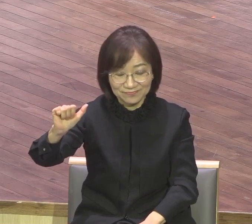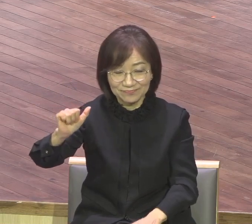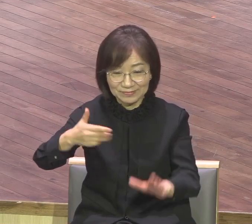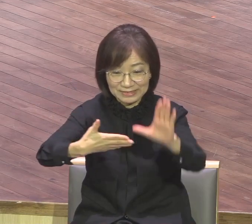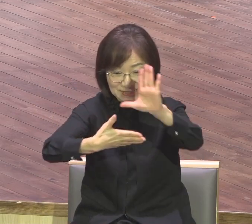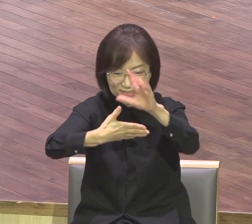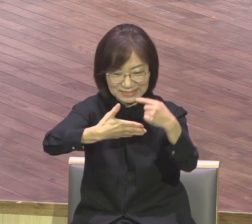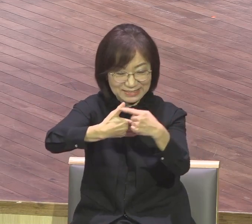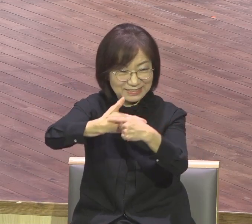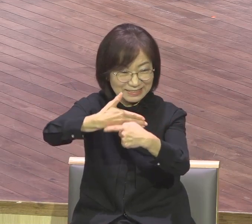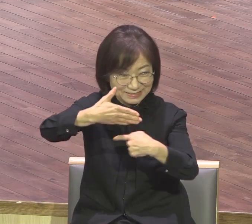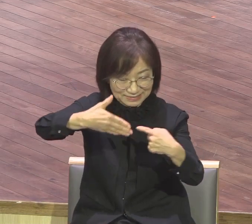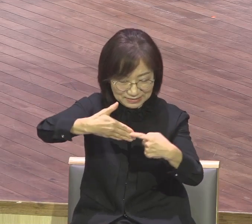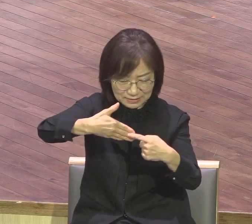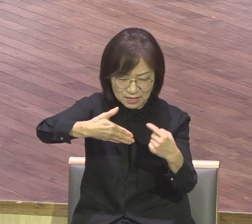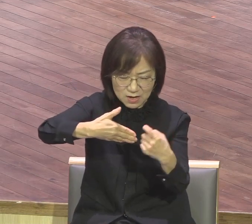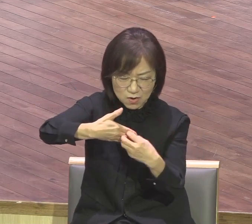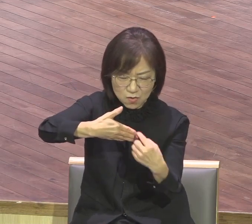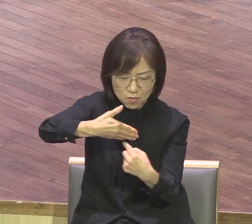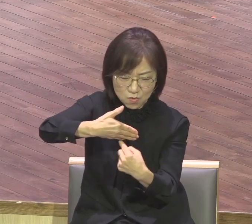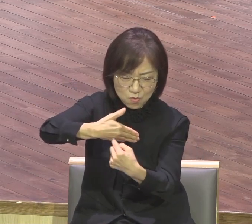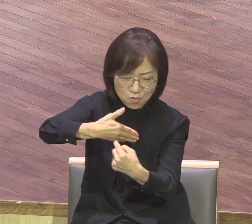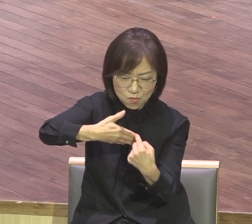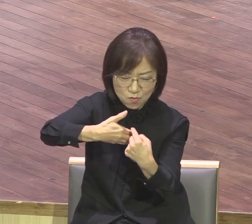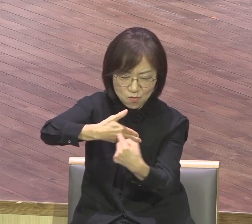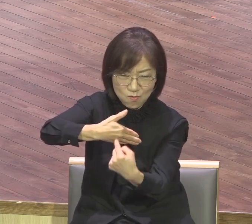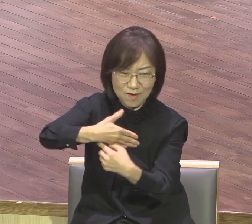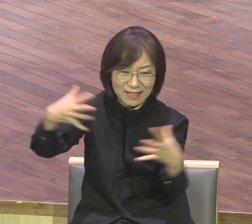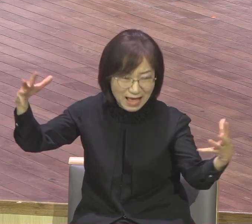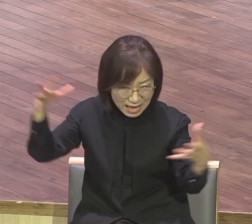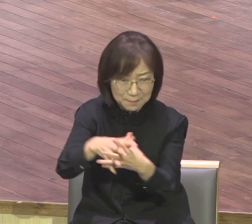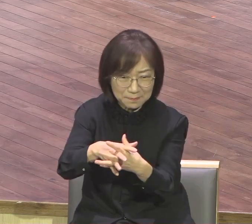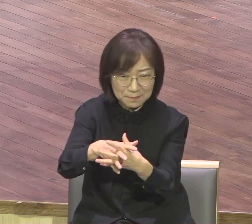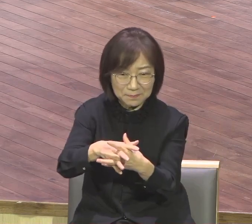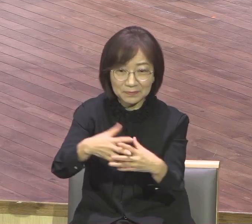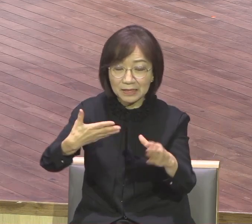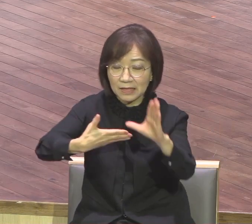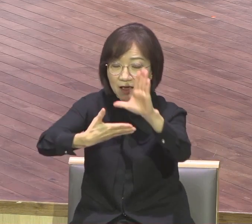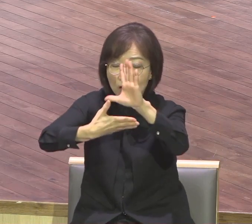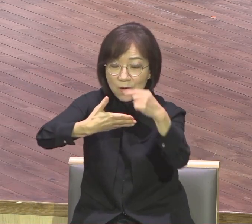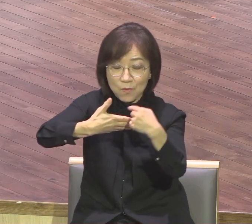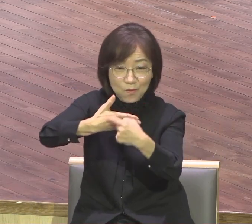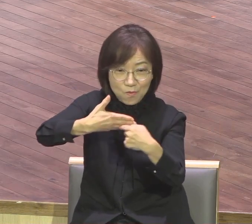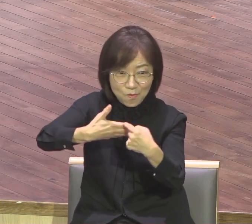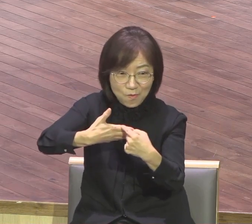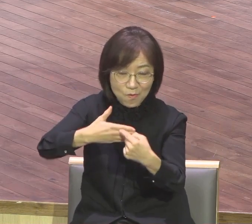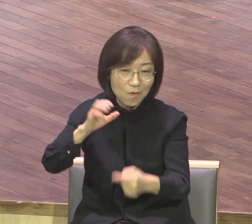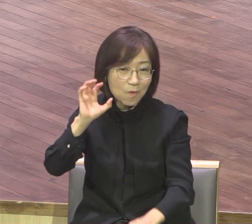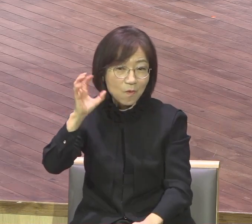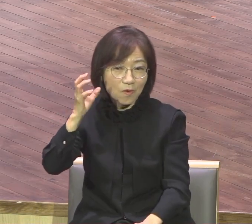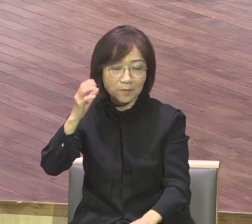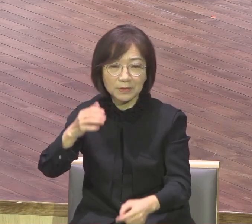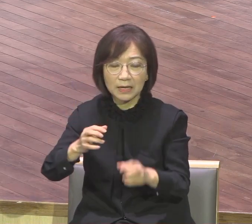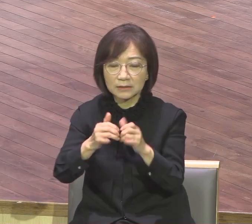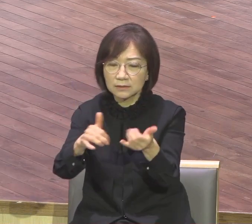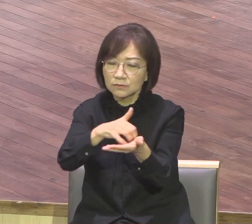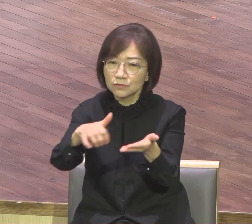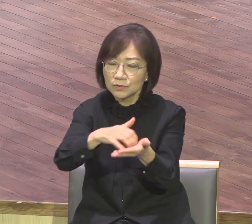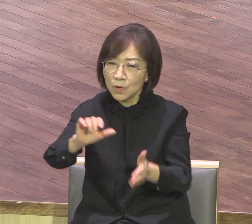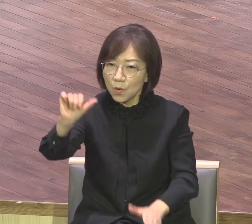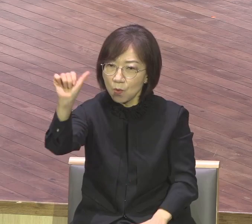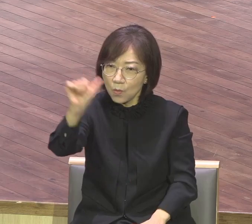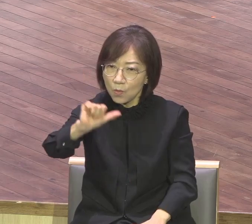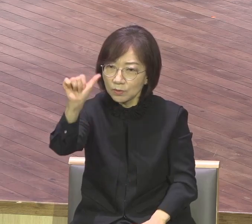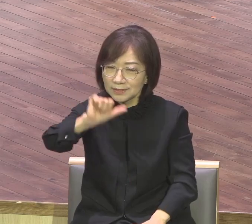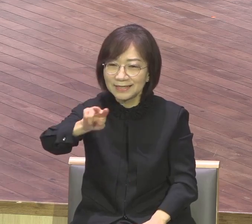de 650 millones de habitantes. 근데 콜롬비아는 한 5,200만 명이 살고 있습니다. Y en